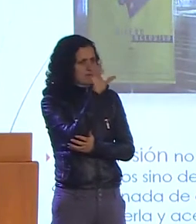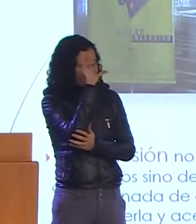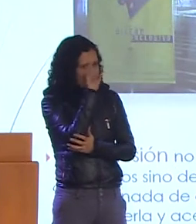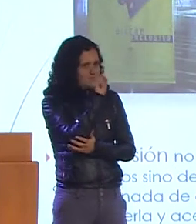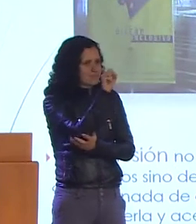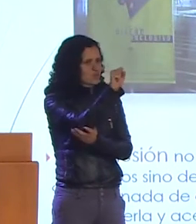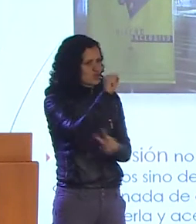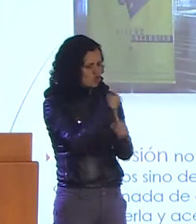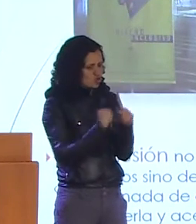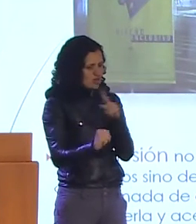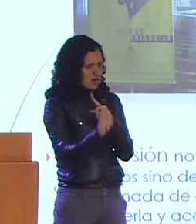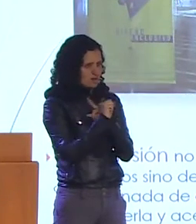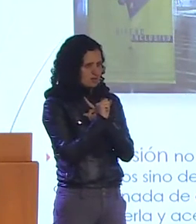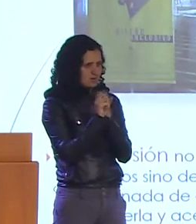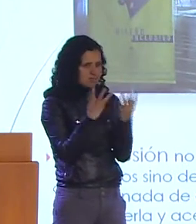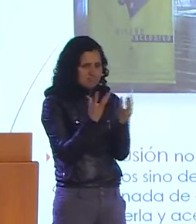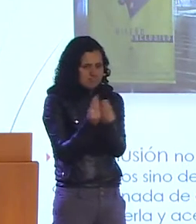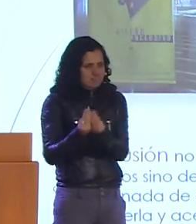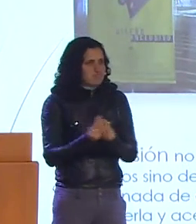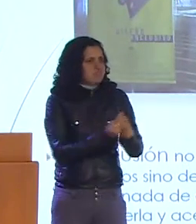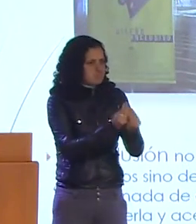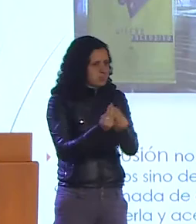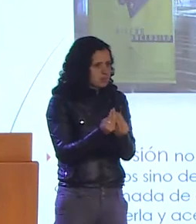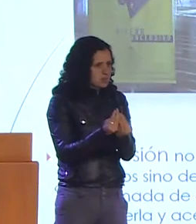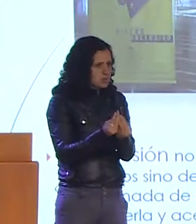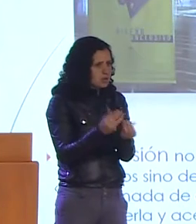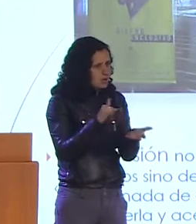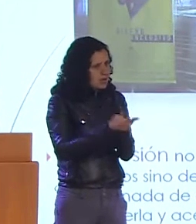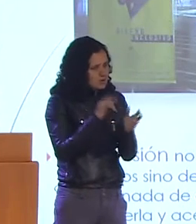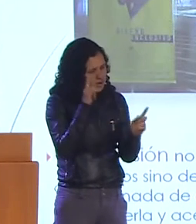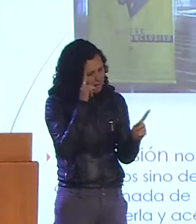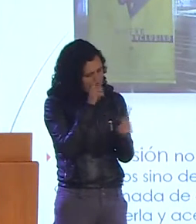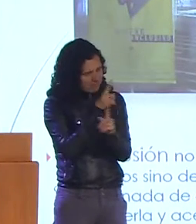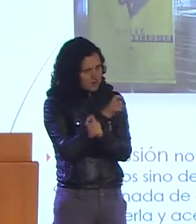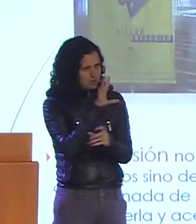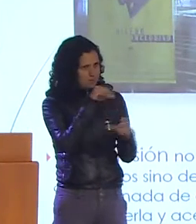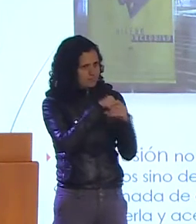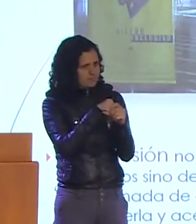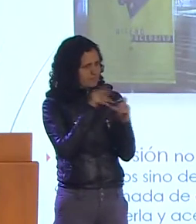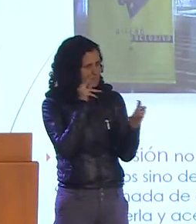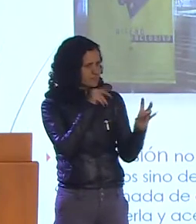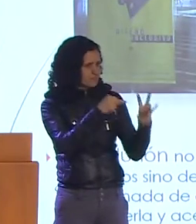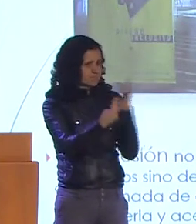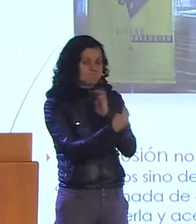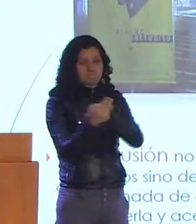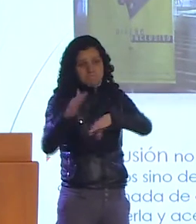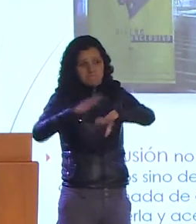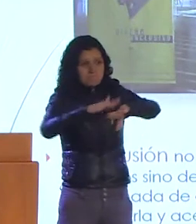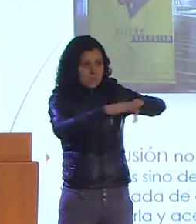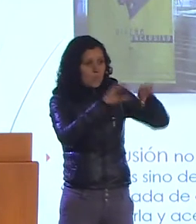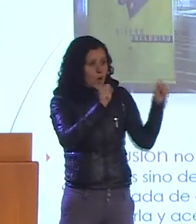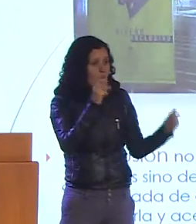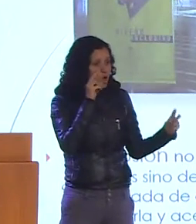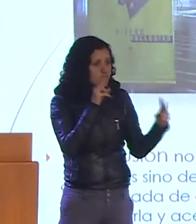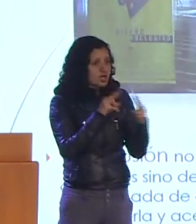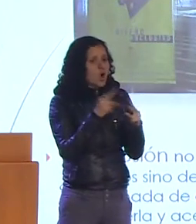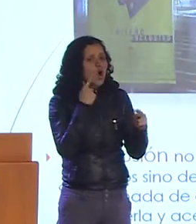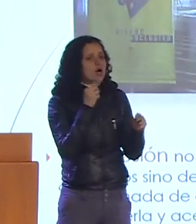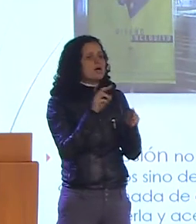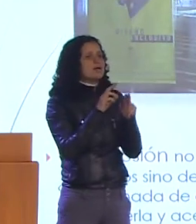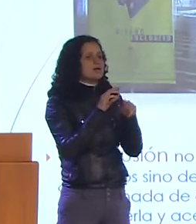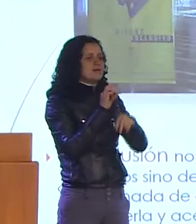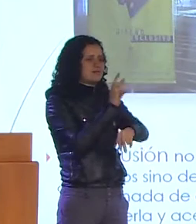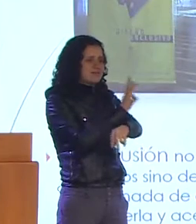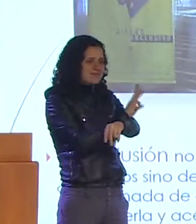colectivo. Todo ello allí en una reflexión desde esta perspectiva. Les invito a conocer, ustedes pueden ingresar a la página